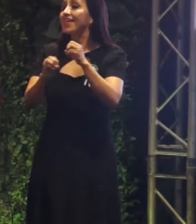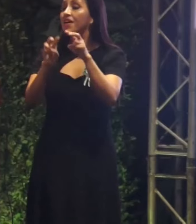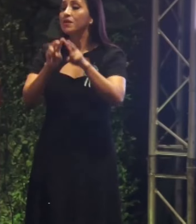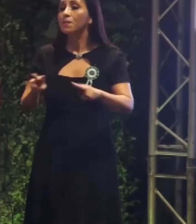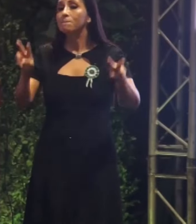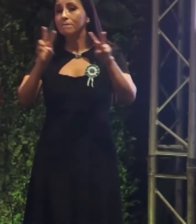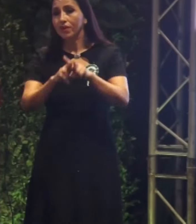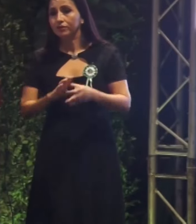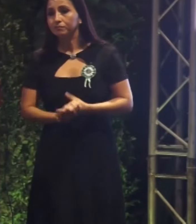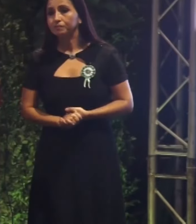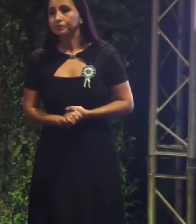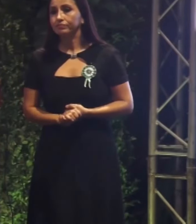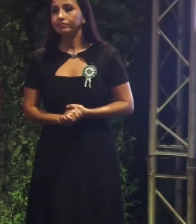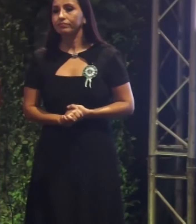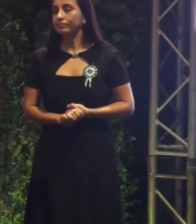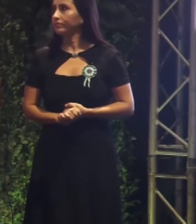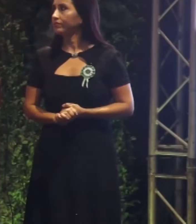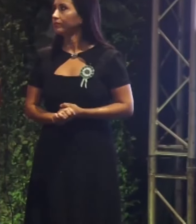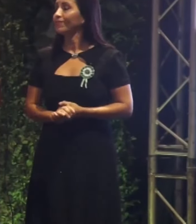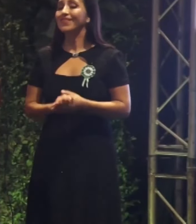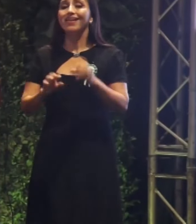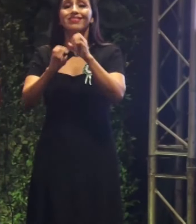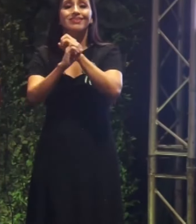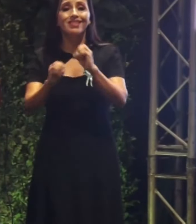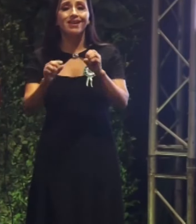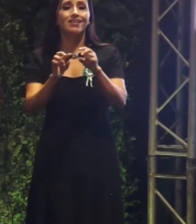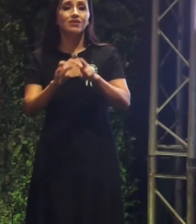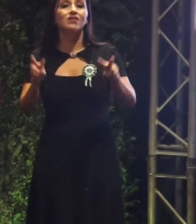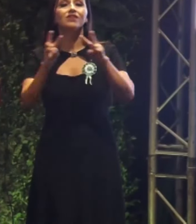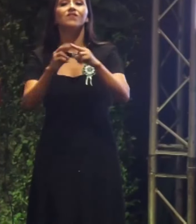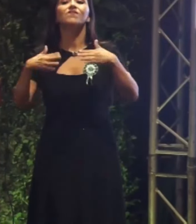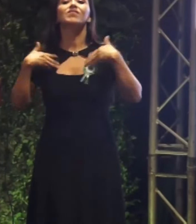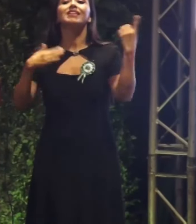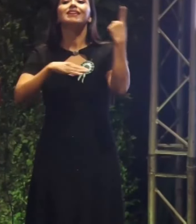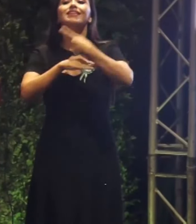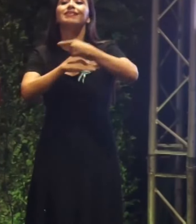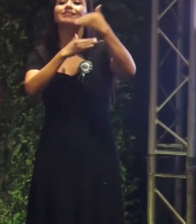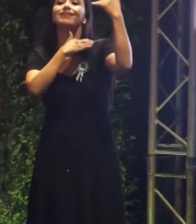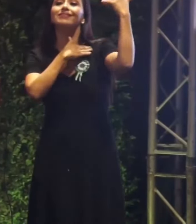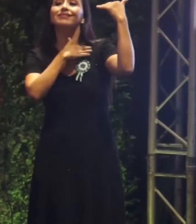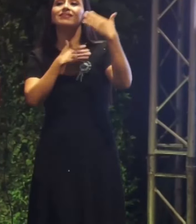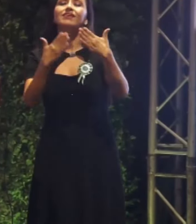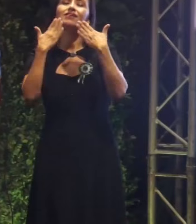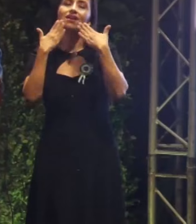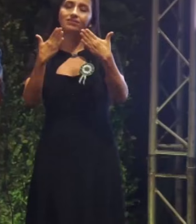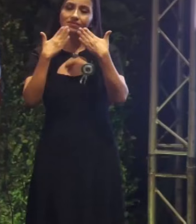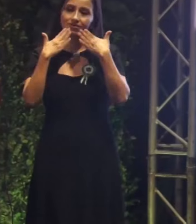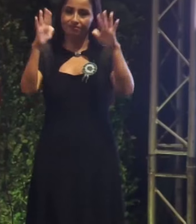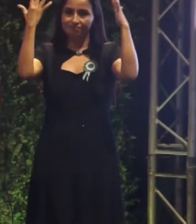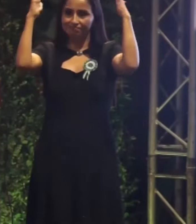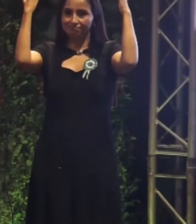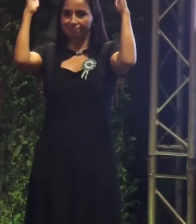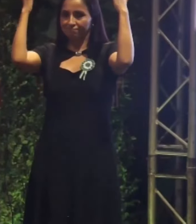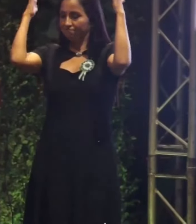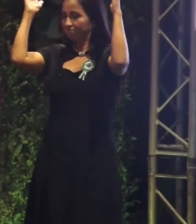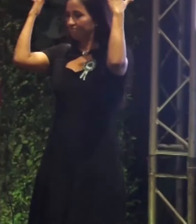valer, así nada va a valer la pena. Feliz día a Santa Cruz de la Sierra y gracias.